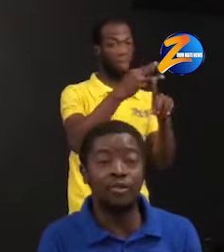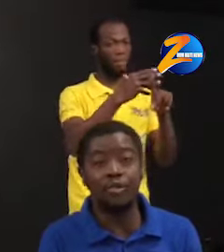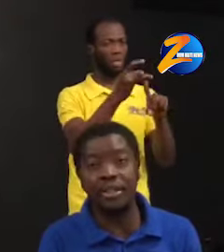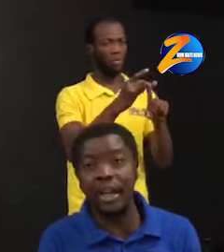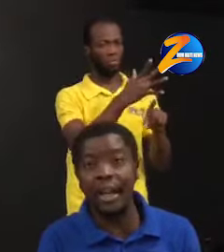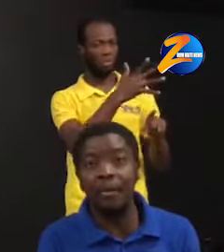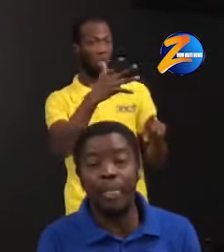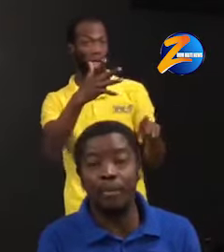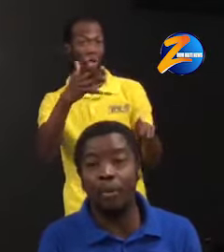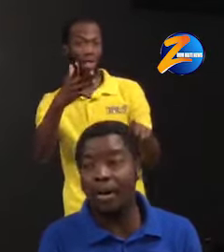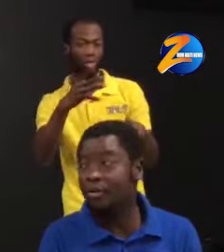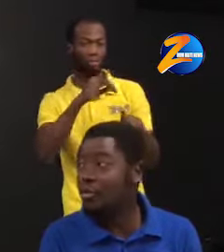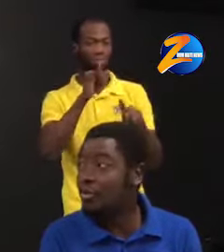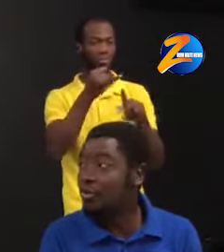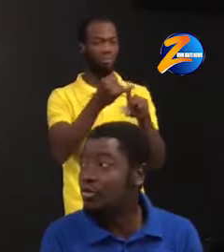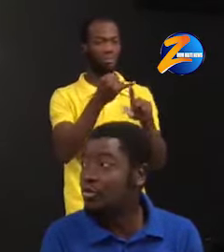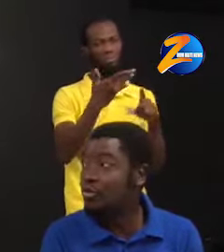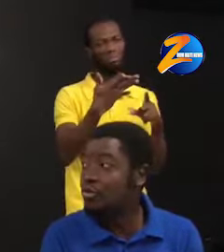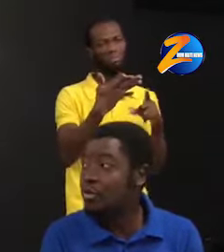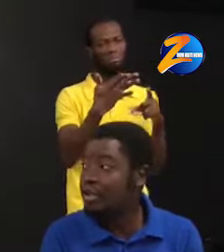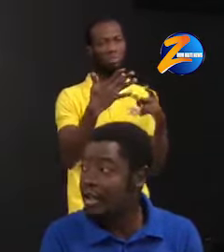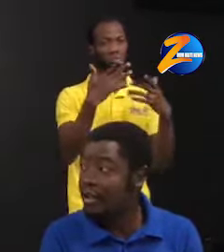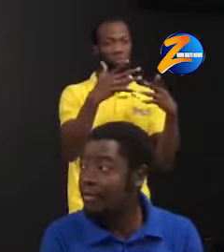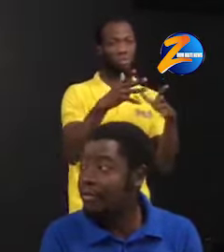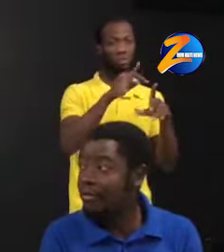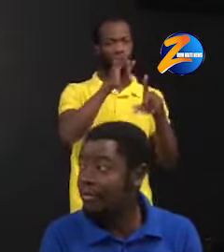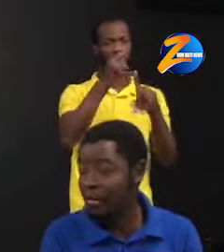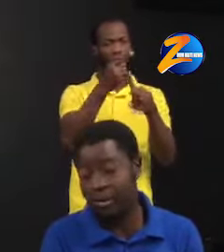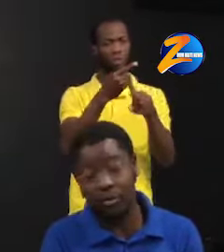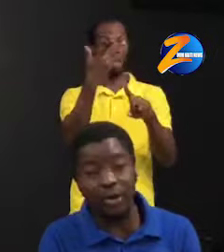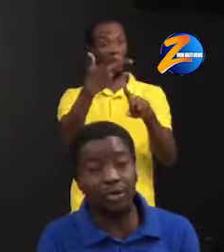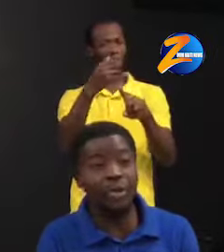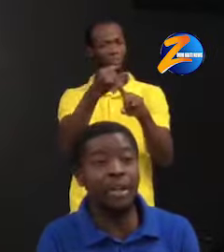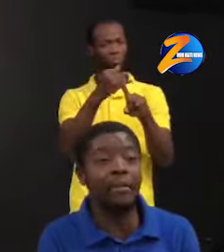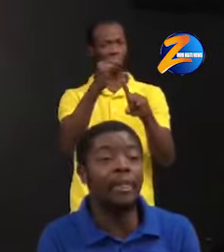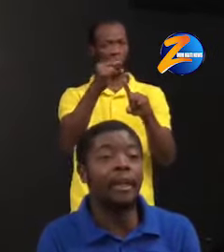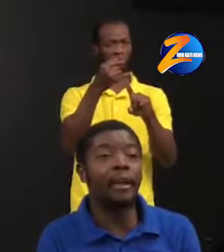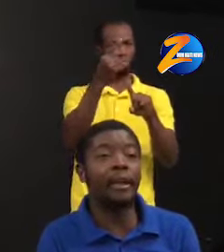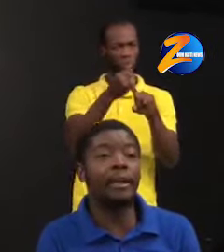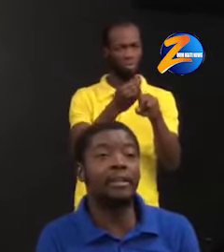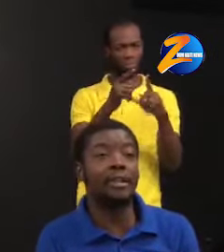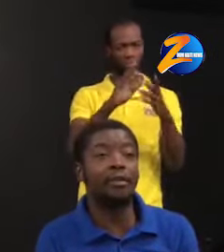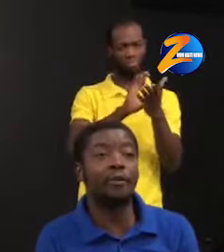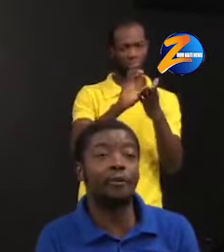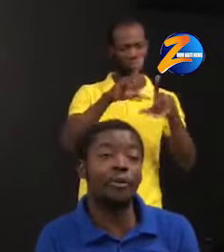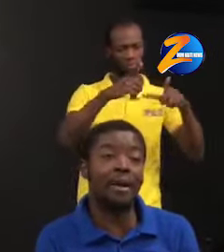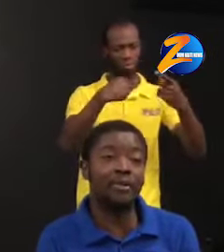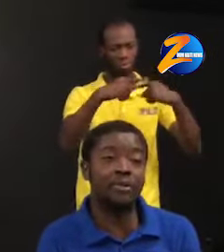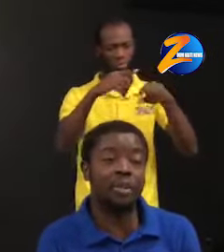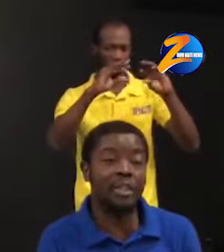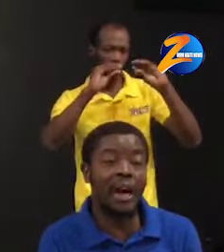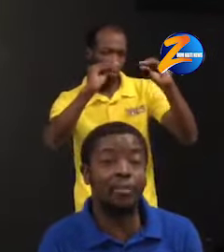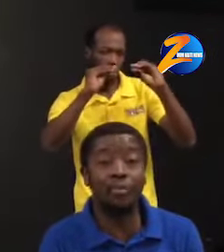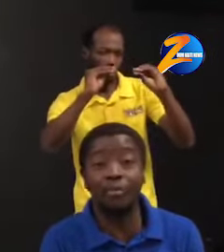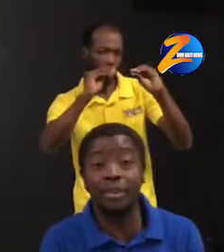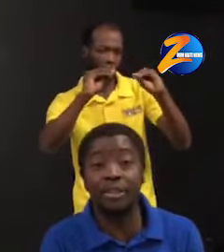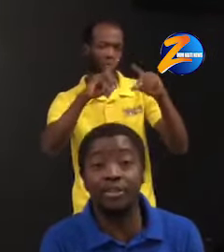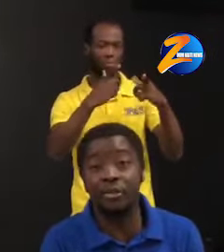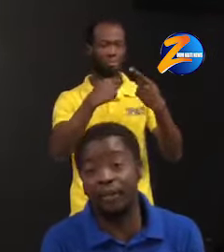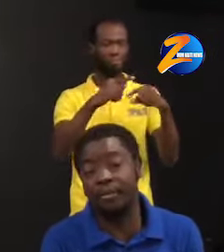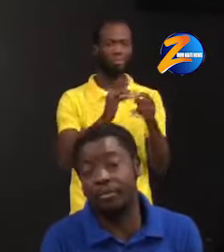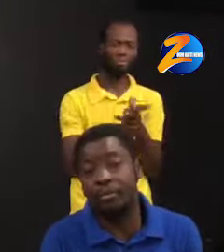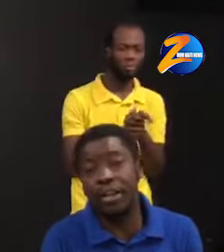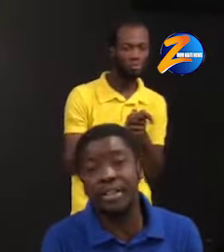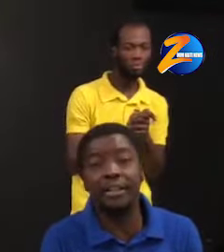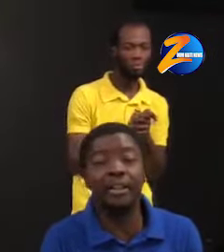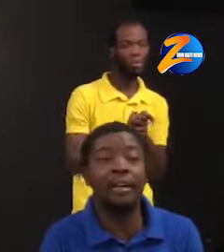l'Institut français d'Haïti à l'avenue Lamartinière, les deux institutions ont salué l'enthousiasme réciproque et ont permis la présentation de ce partenariat